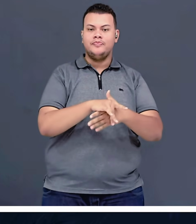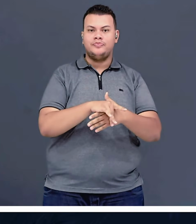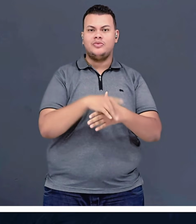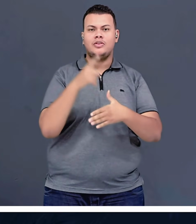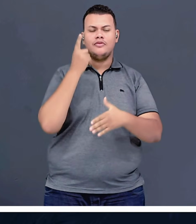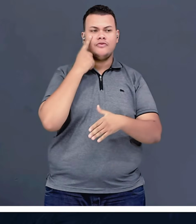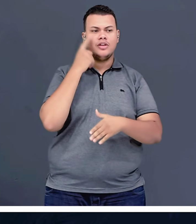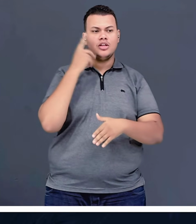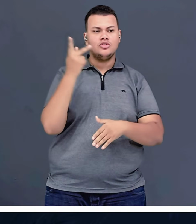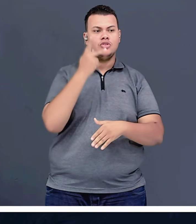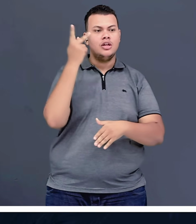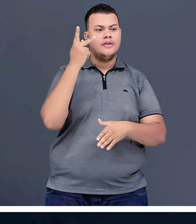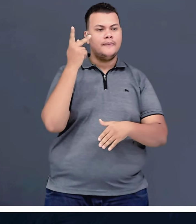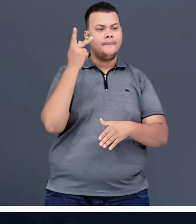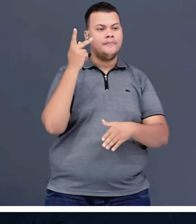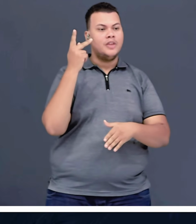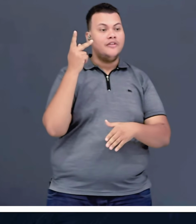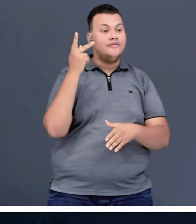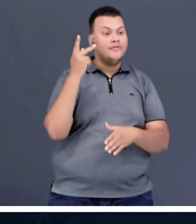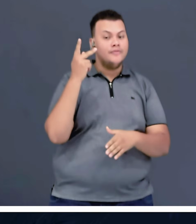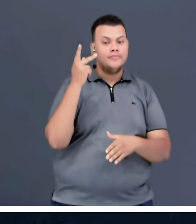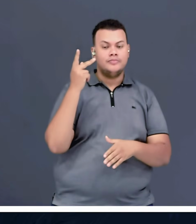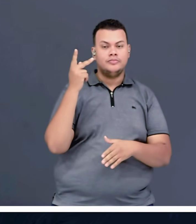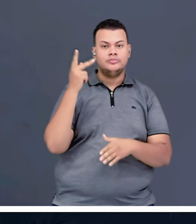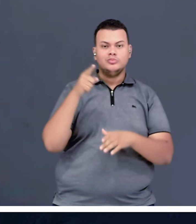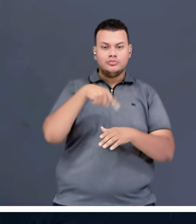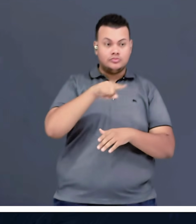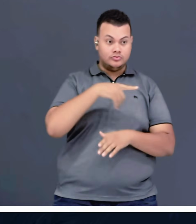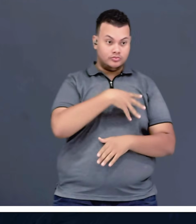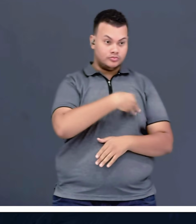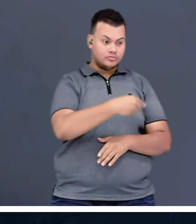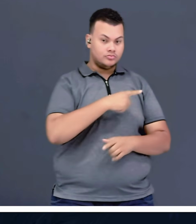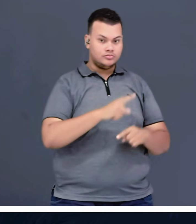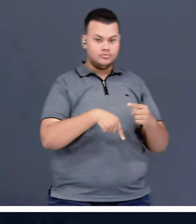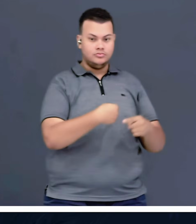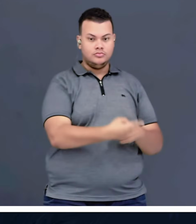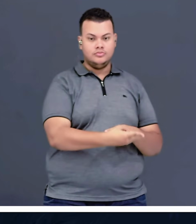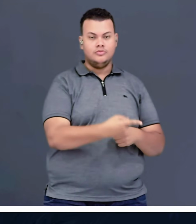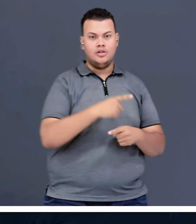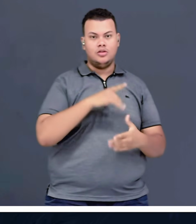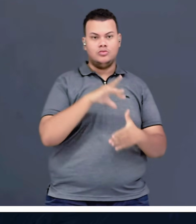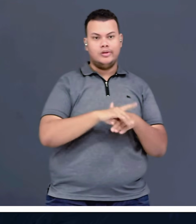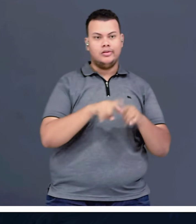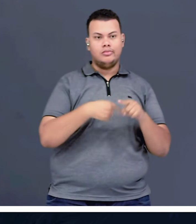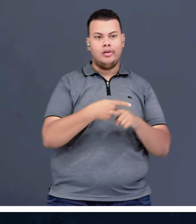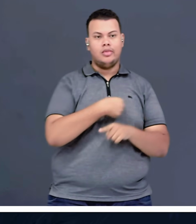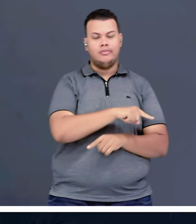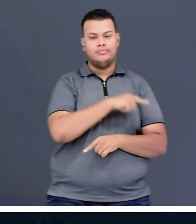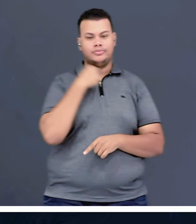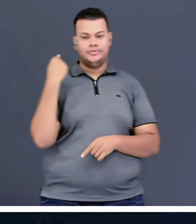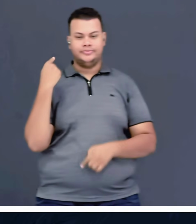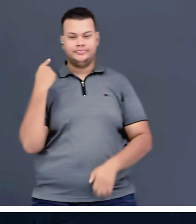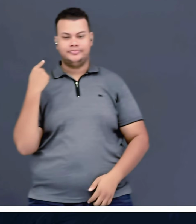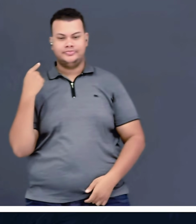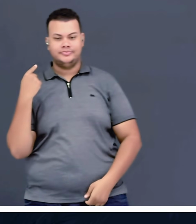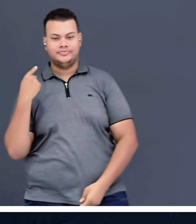história, olha que história. O filho dela fica doente e a doença se agrava e ele morre.